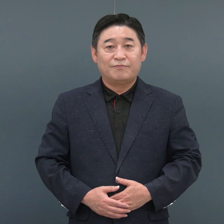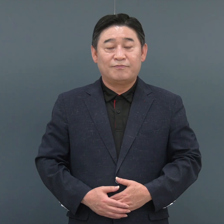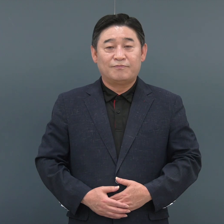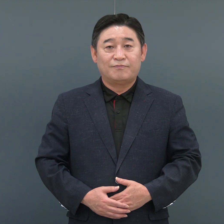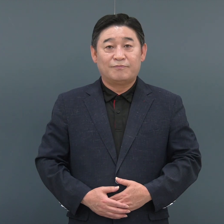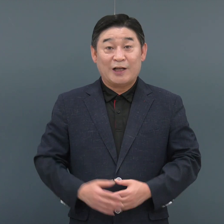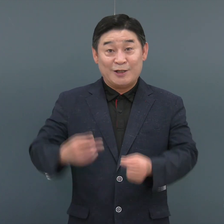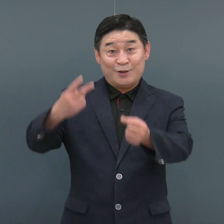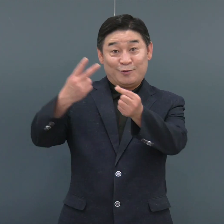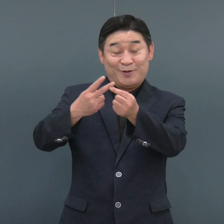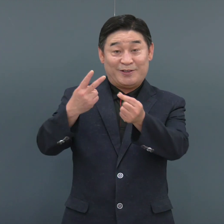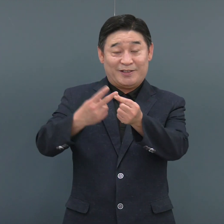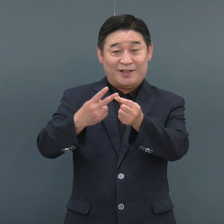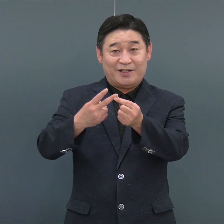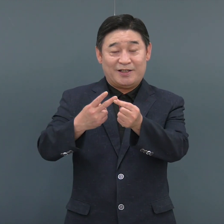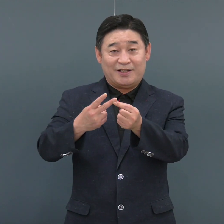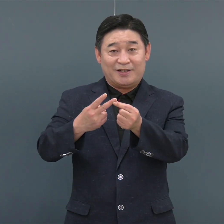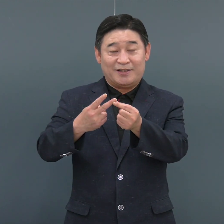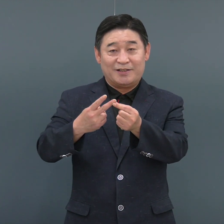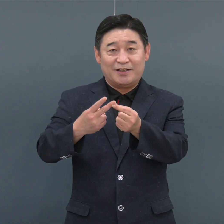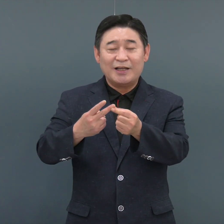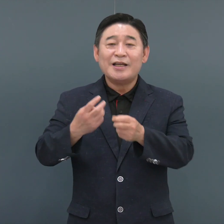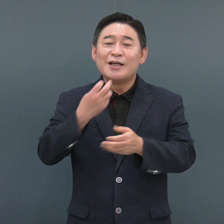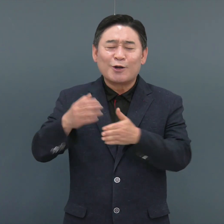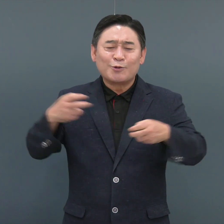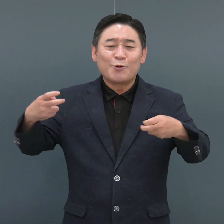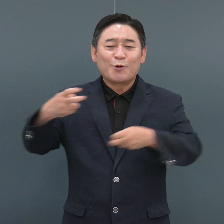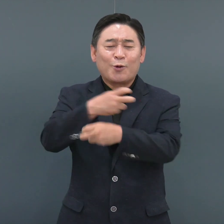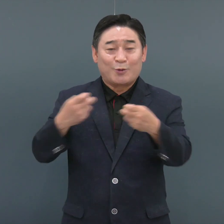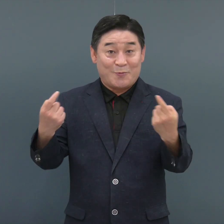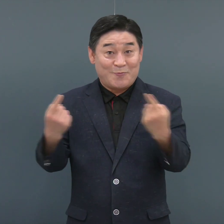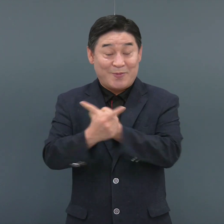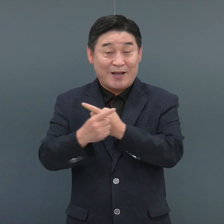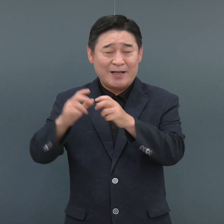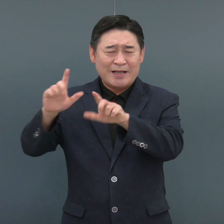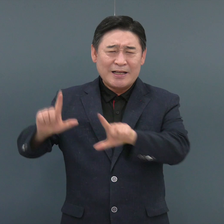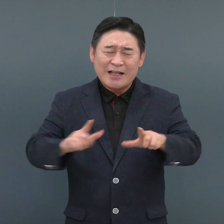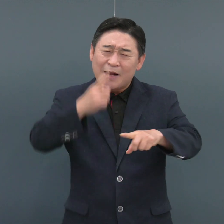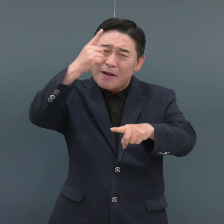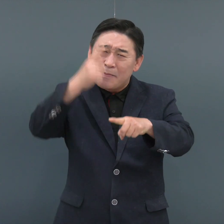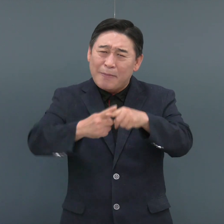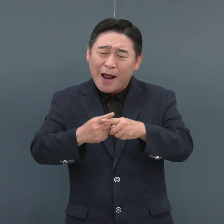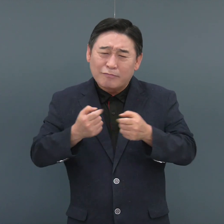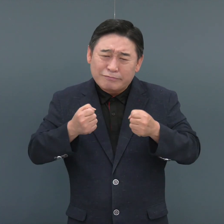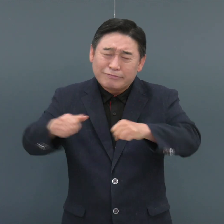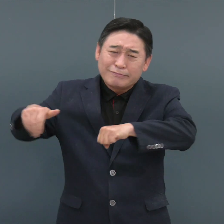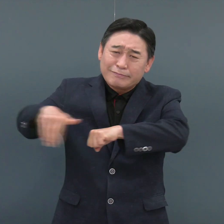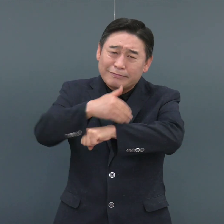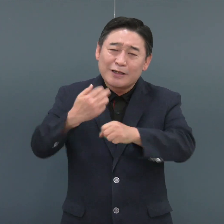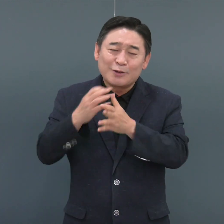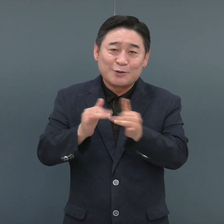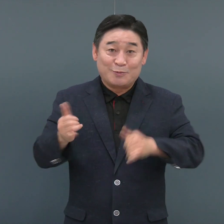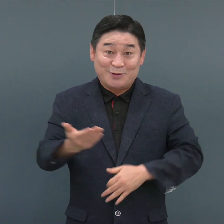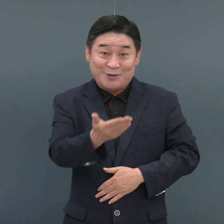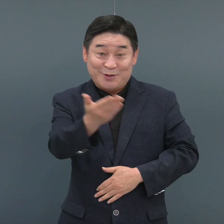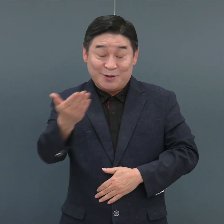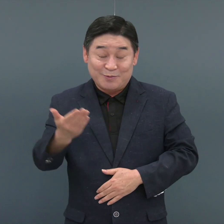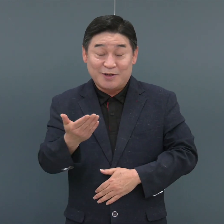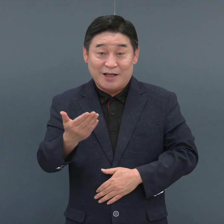두 번째, 경기도 교통을 혁신해 삶의 절반을 차 안에서 보내고 계신 경기도민 여러분께 하루 1시간의